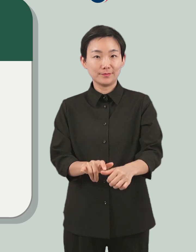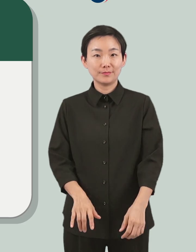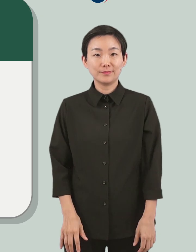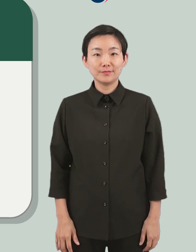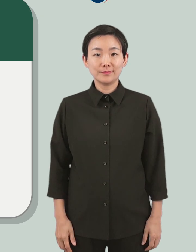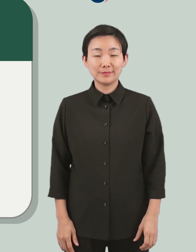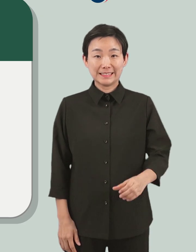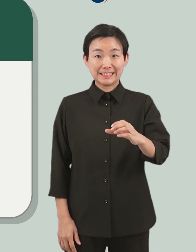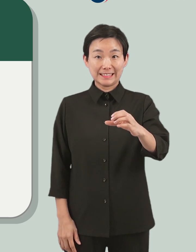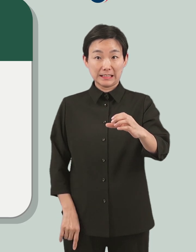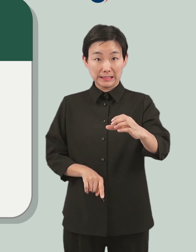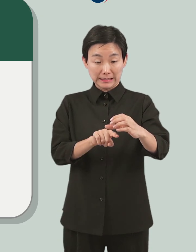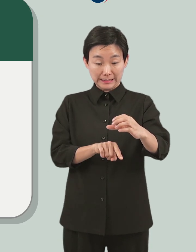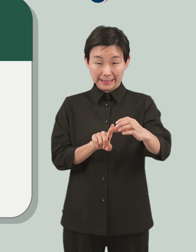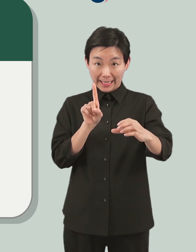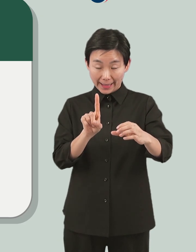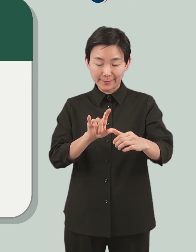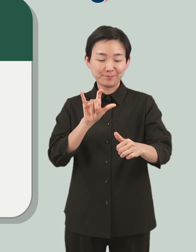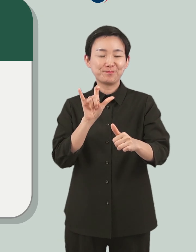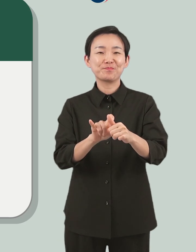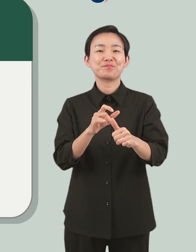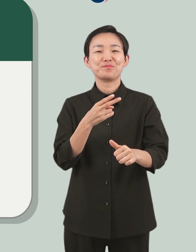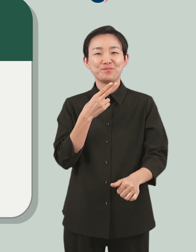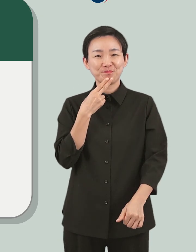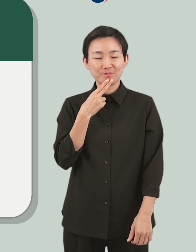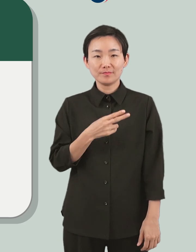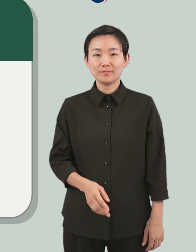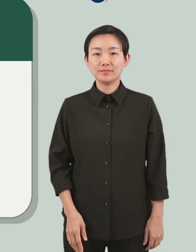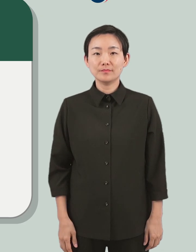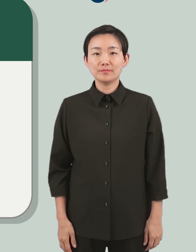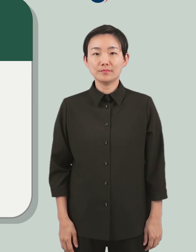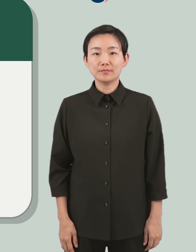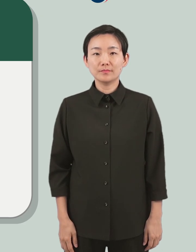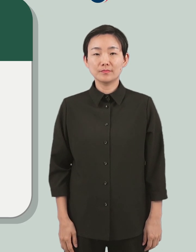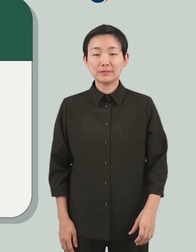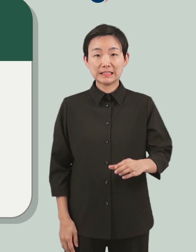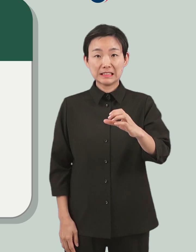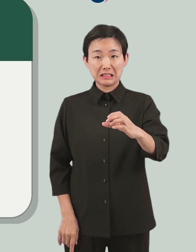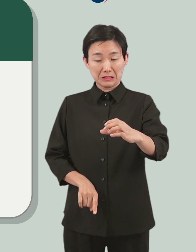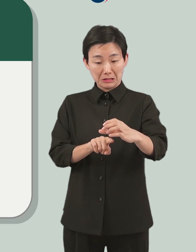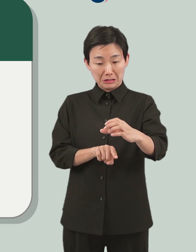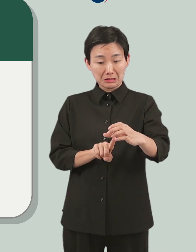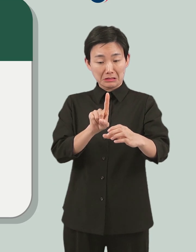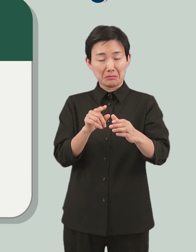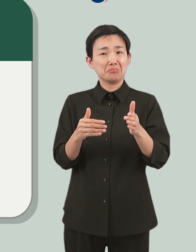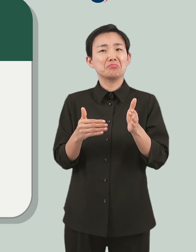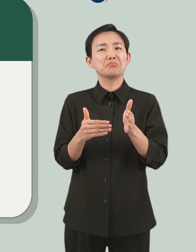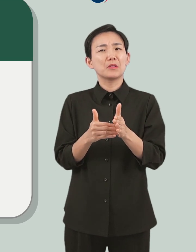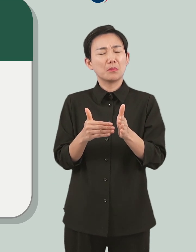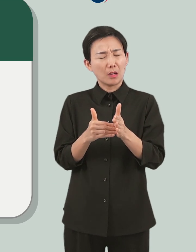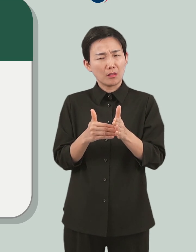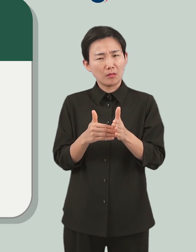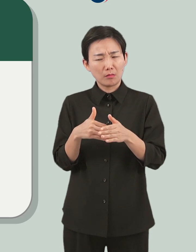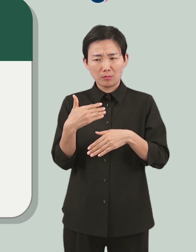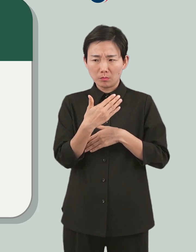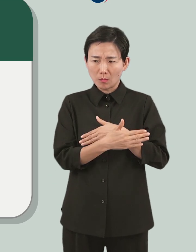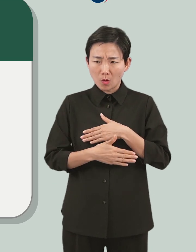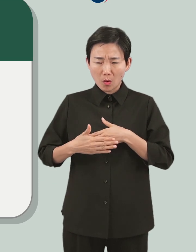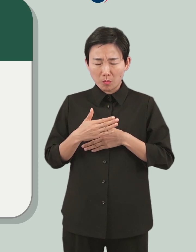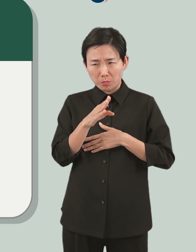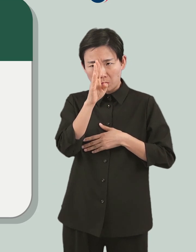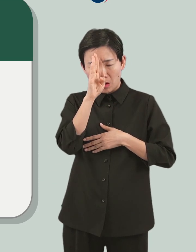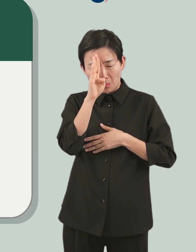경우 량성 코로나 감염 의심으로 간주합니다. 대조선 씨에만 색띠가 나타난 경우 음성으로